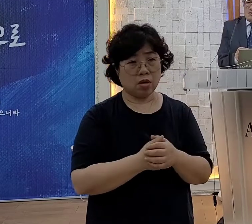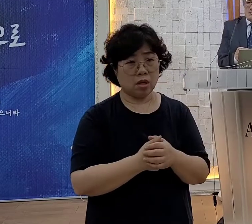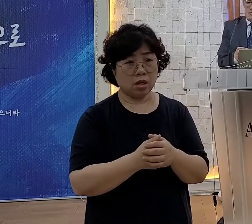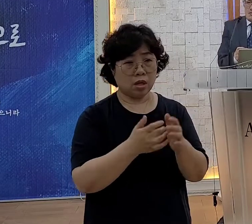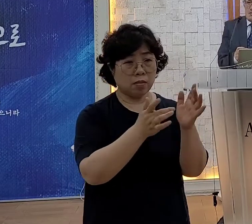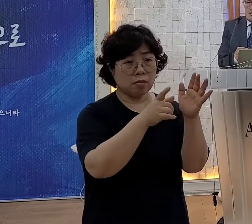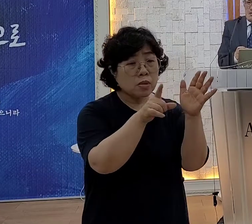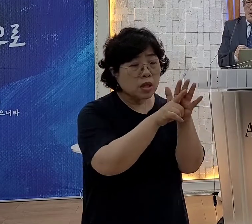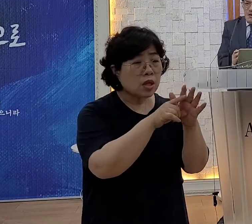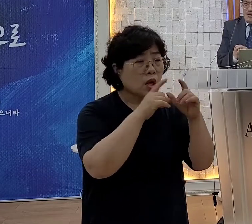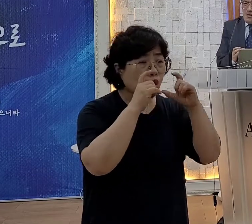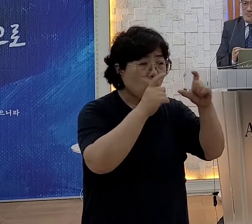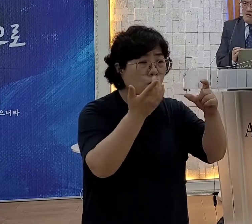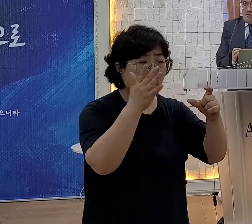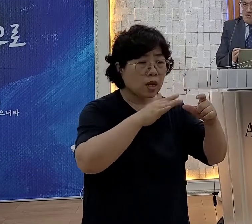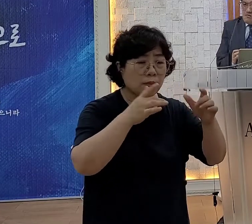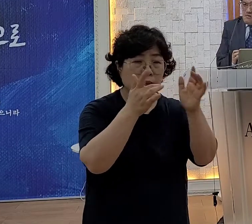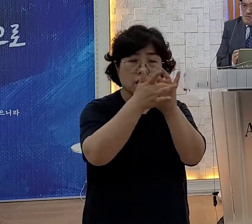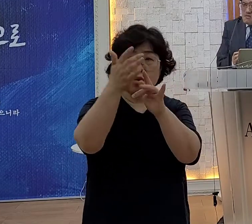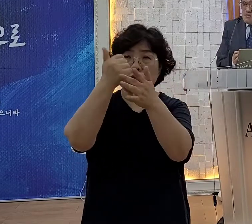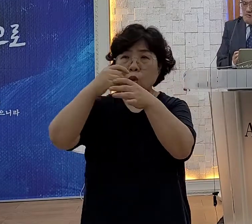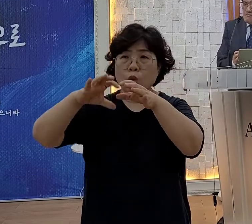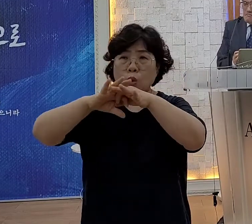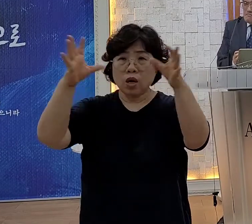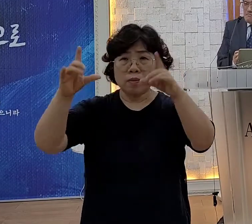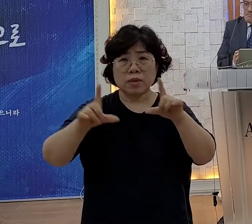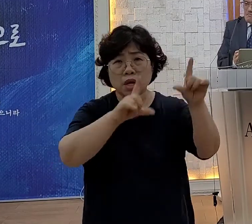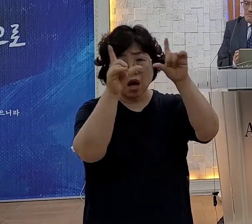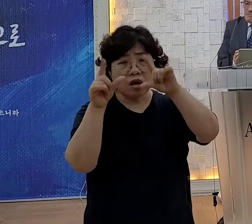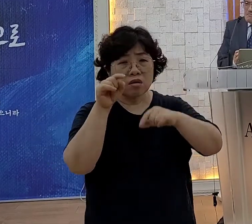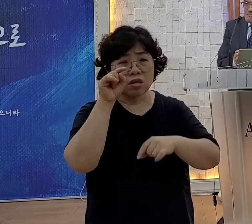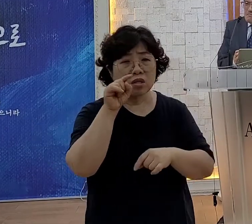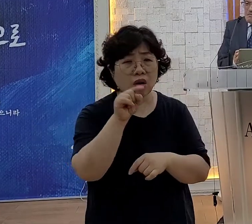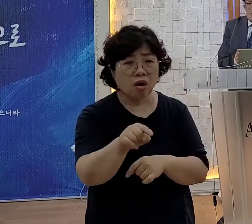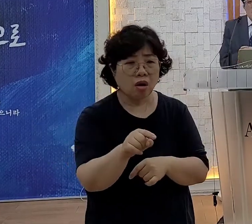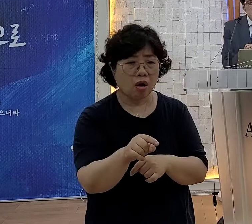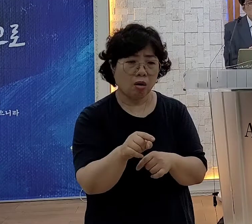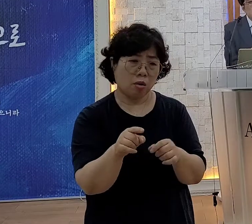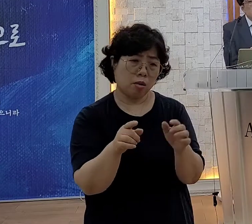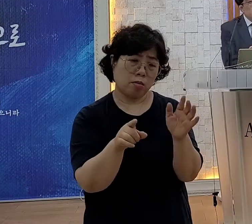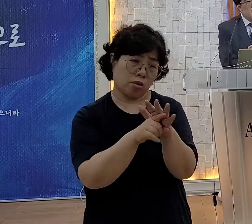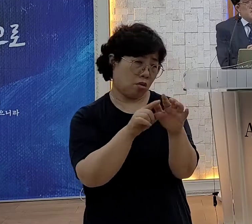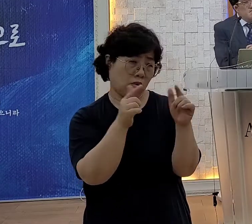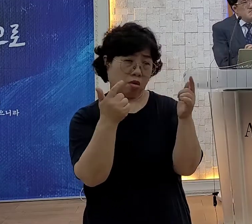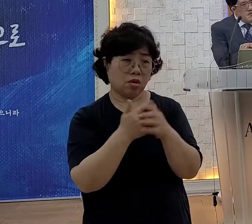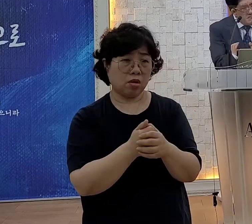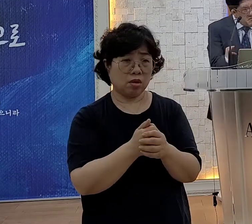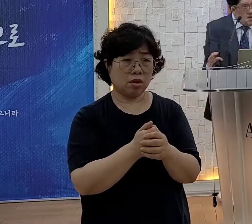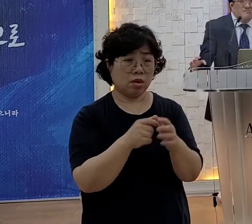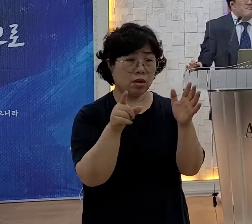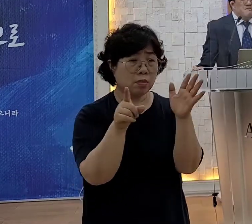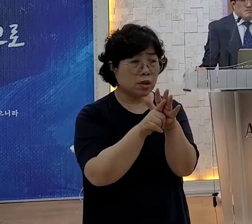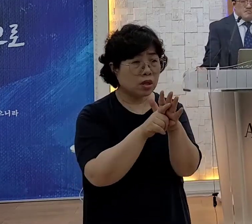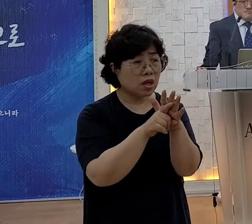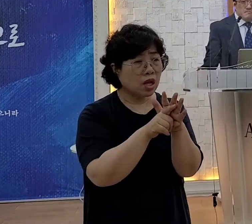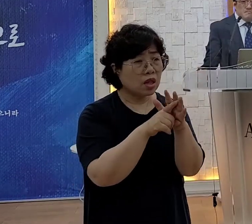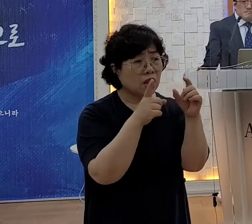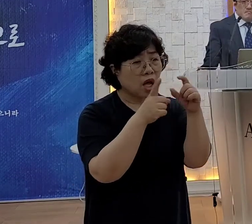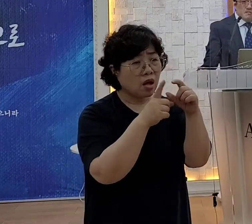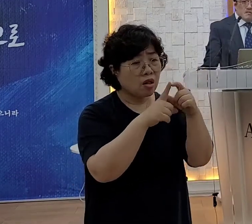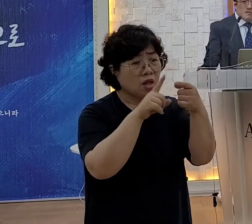전혀 상관없이 살아가는 사람이 과연 예수를 믿는 걸까요? 이 믿는 거에 있어서 우리 처음부터 잘못